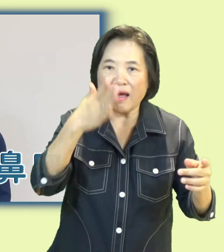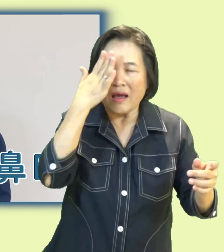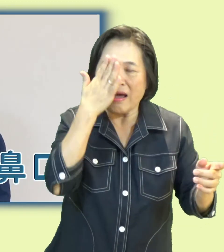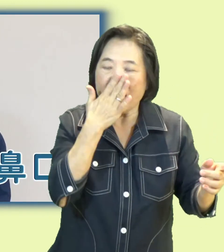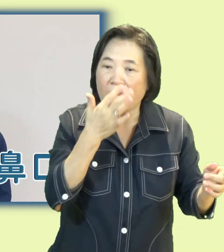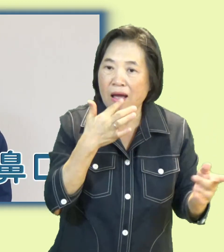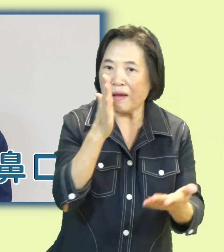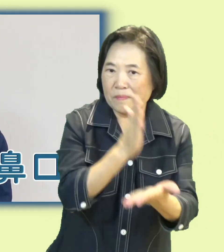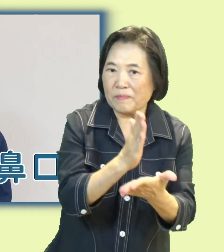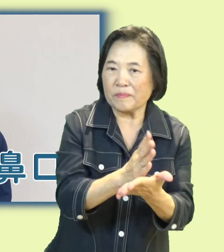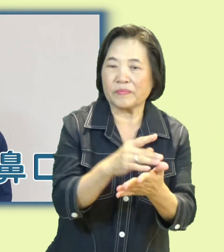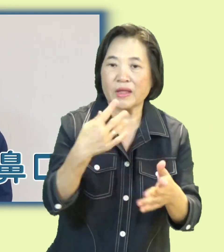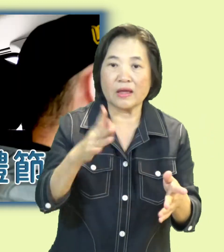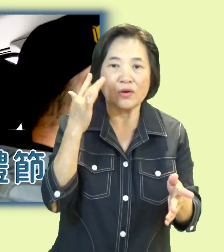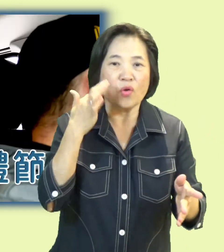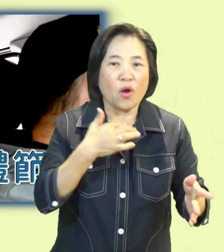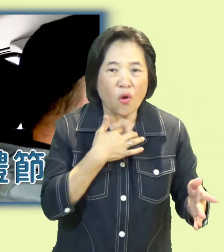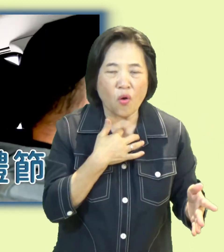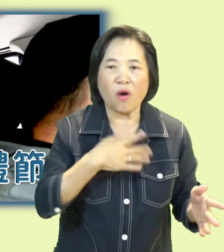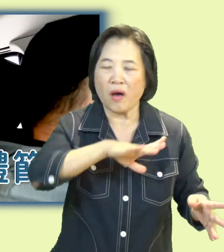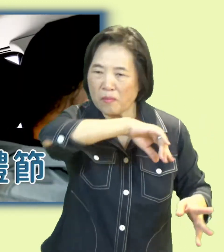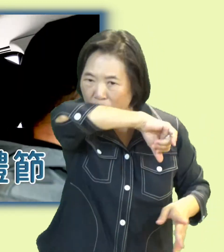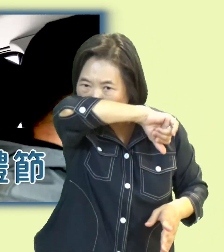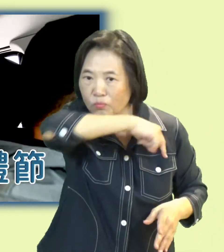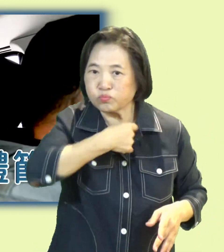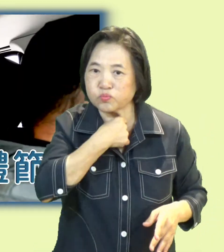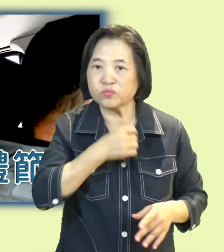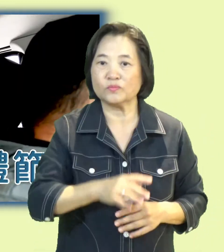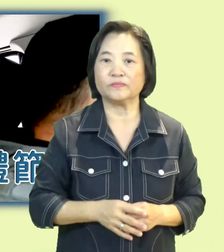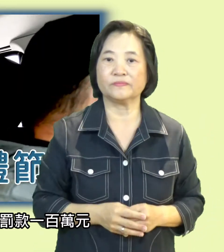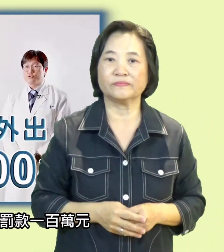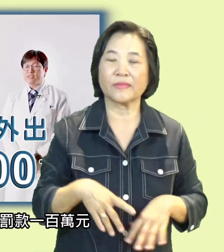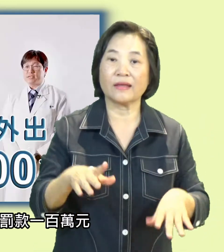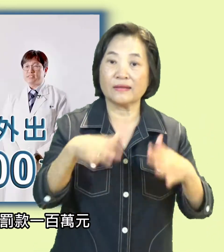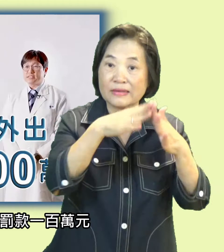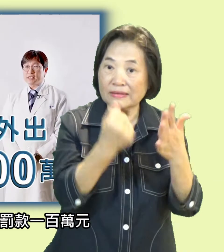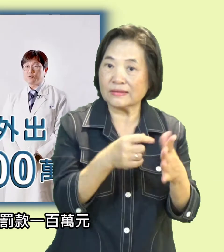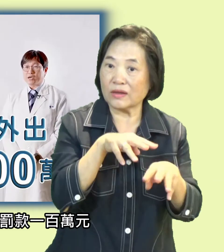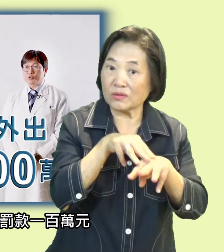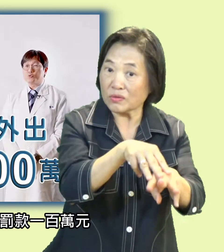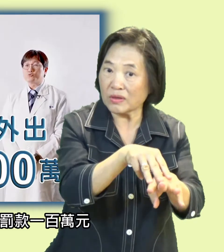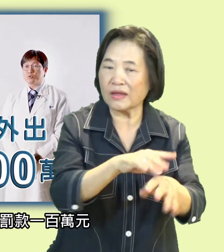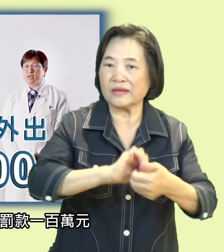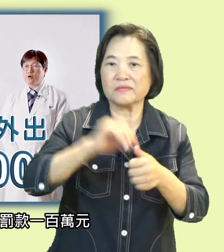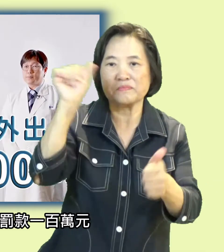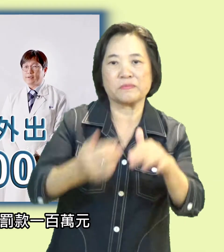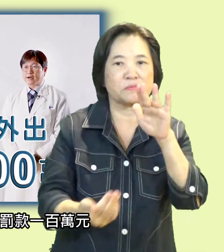避免用手洗面，冇做皮工劳作，做好粗嘅礼貌。更加减脂的直接